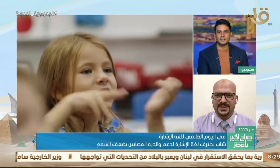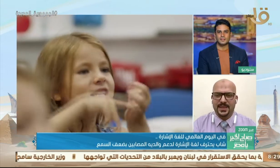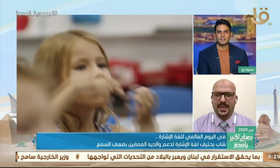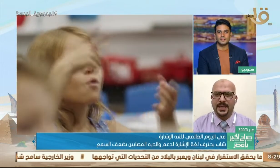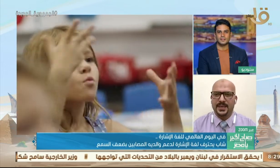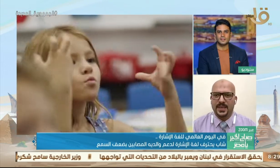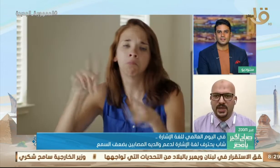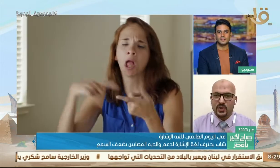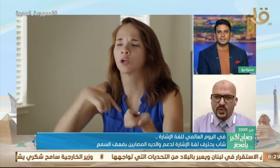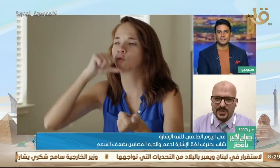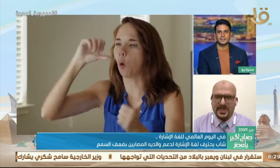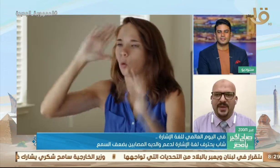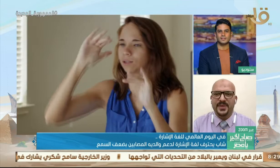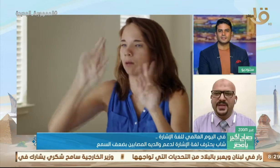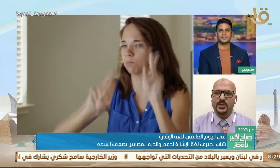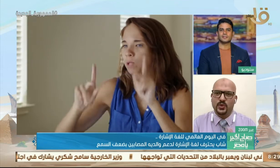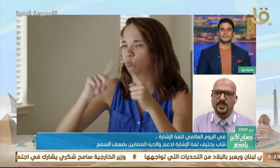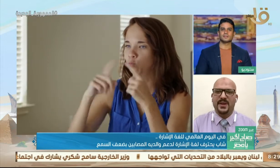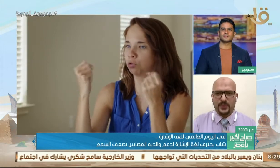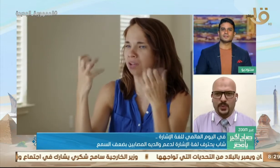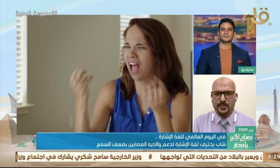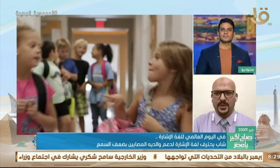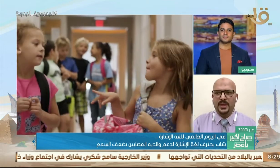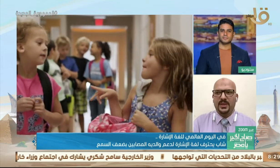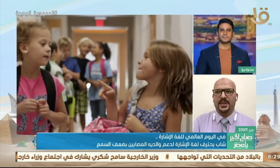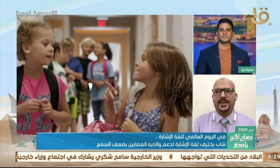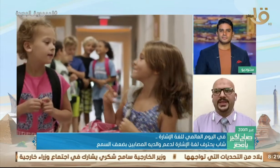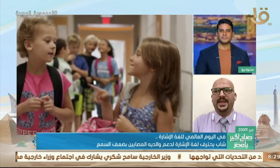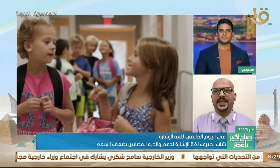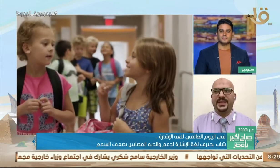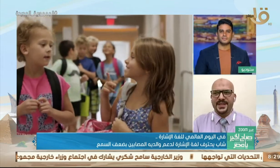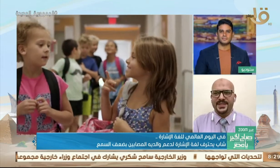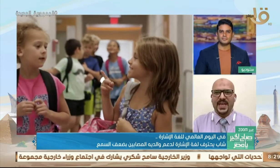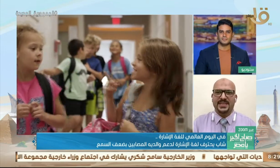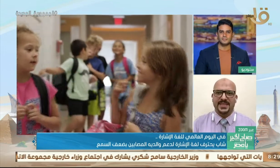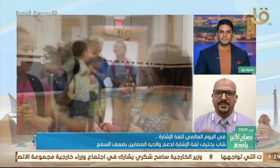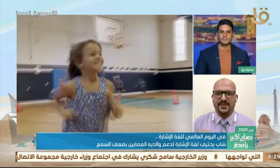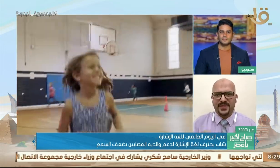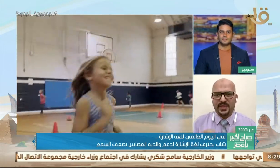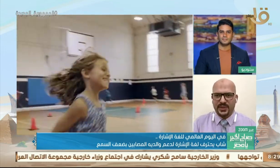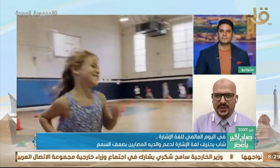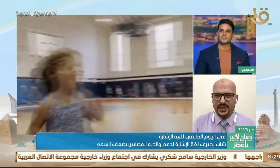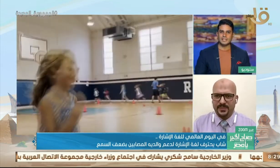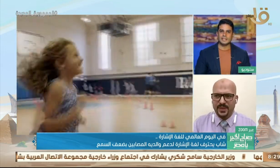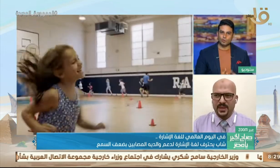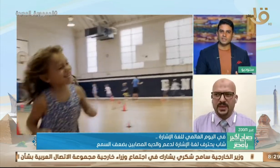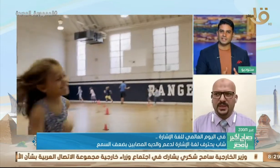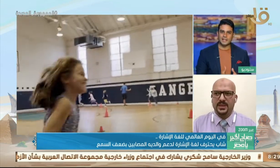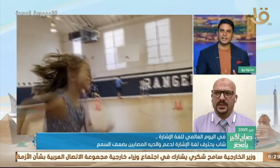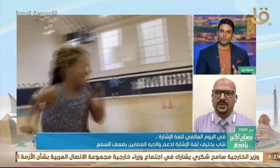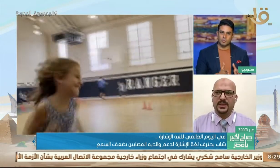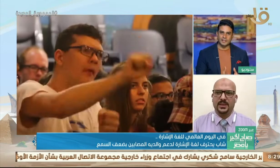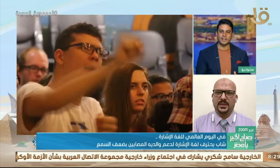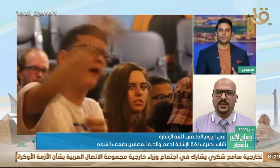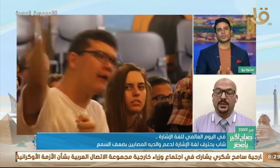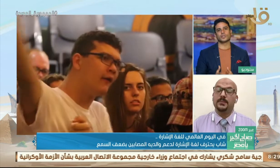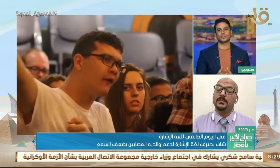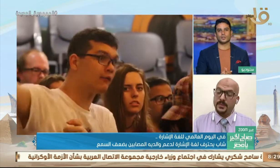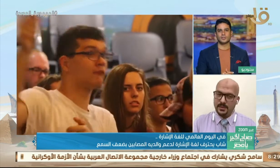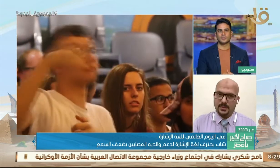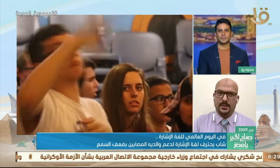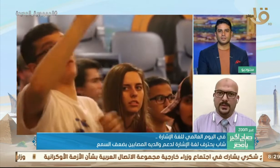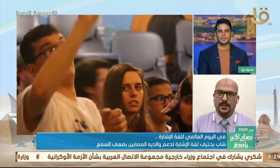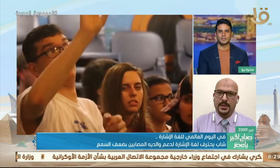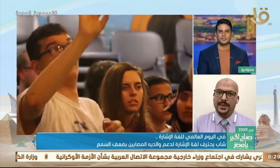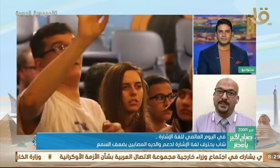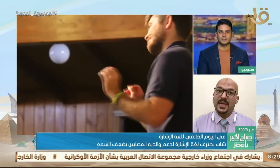جمعت أشخاص من أبناء الصم نفسهم، يعني ناس حاسين بنفس القضية. ناس عندهم احتياج لأنهم يتعلموا لغة